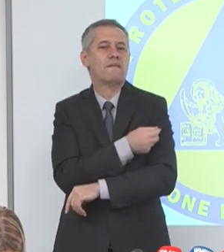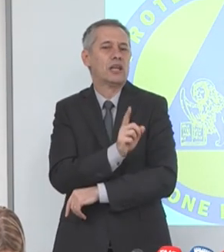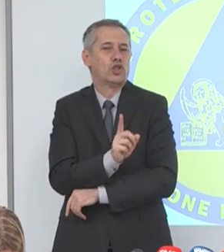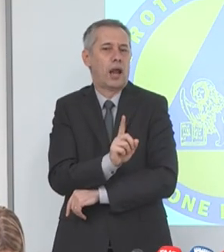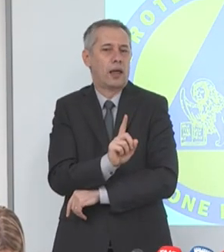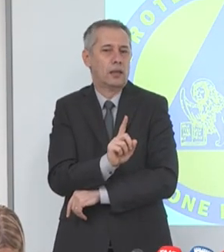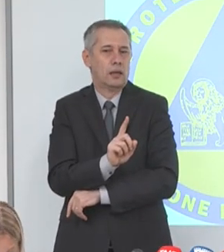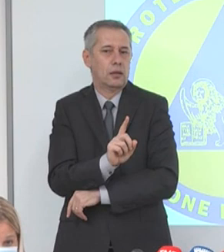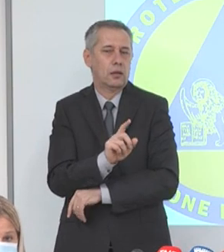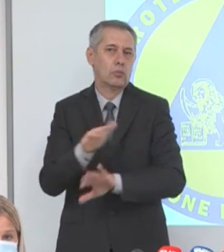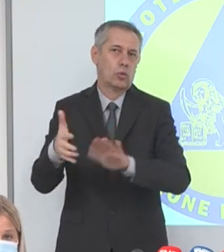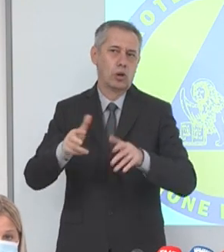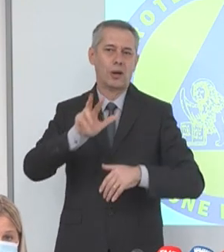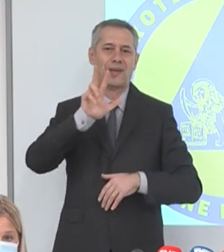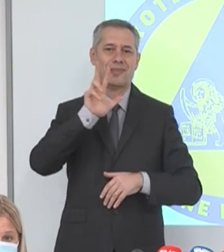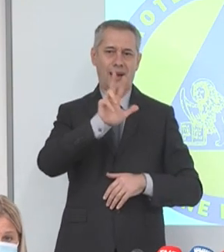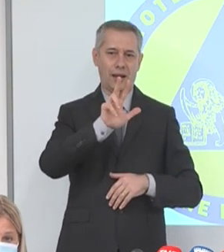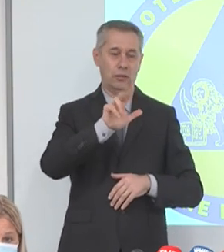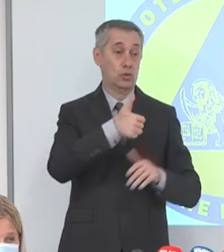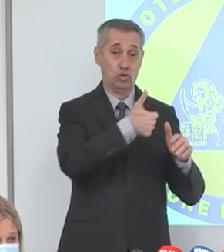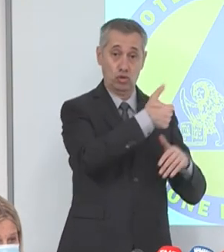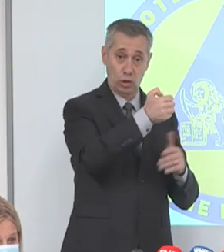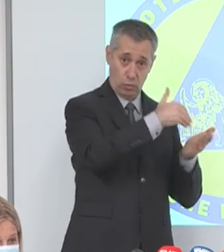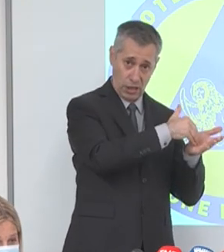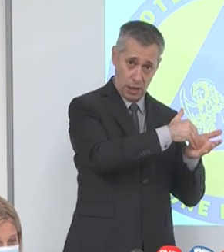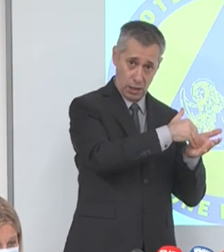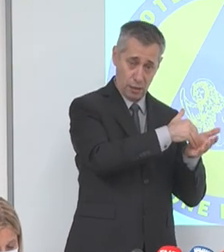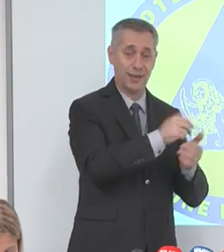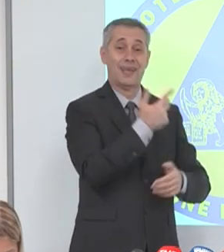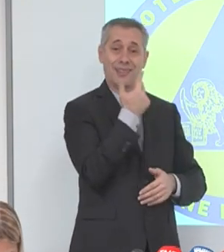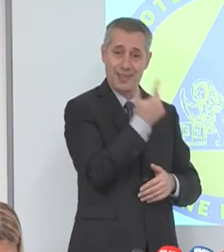circa 3 ricoveri per 100.000 abitanti.